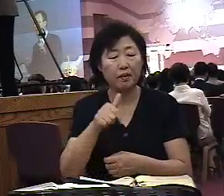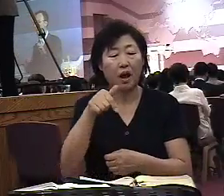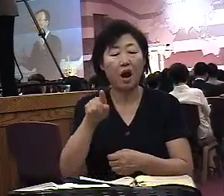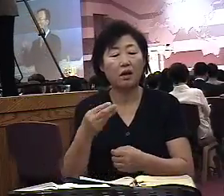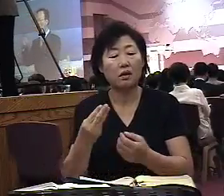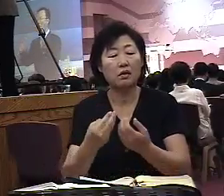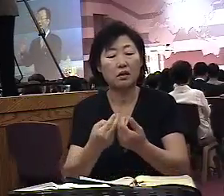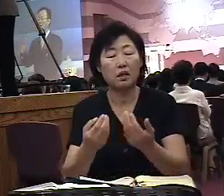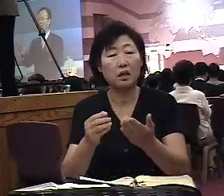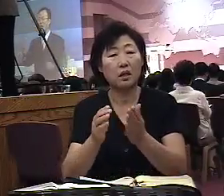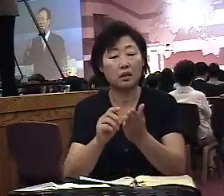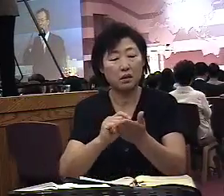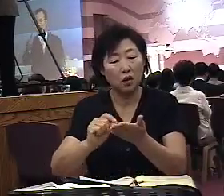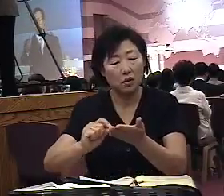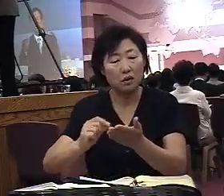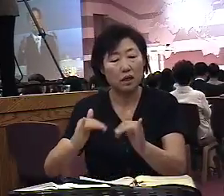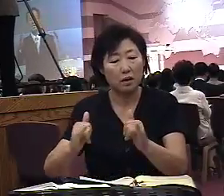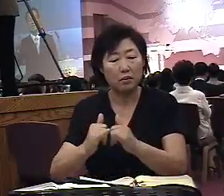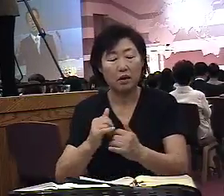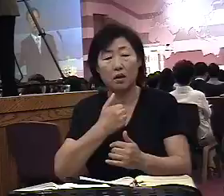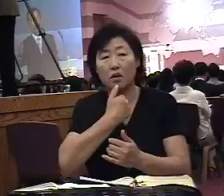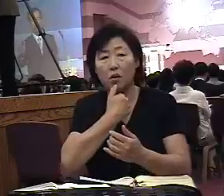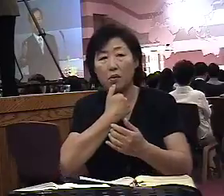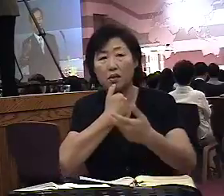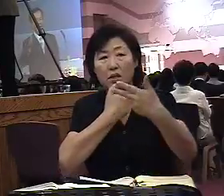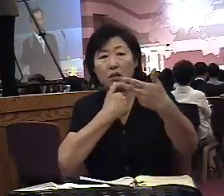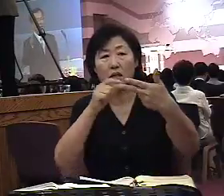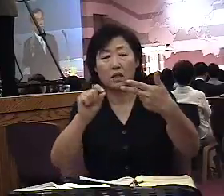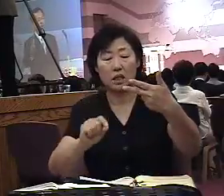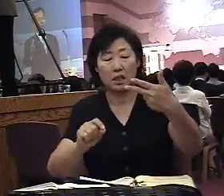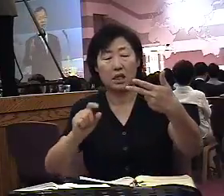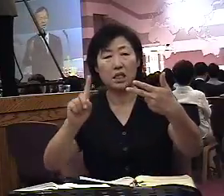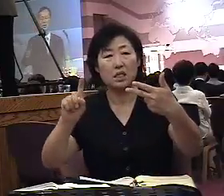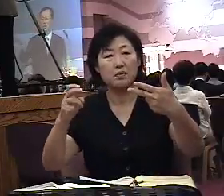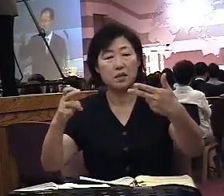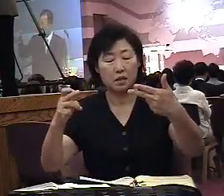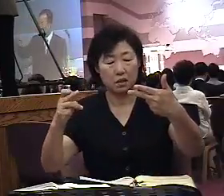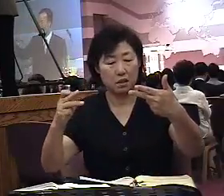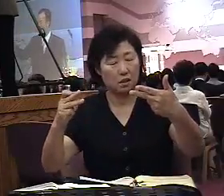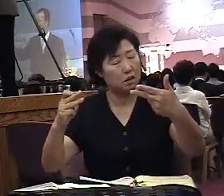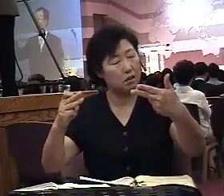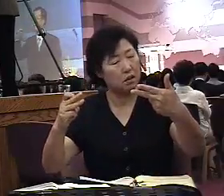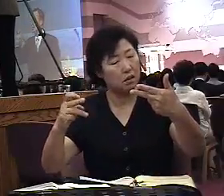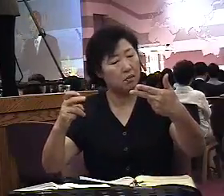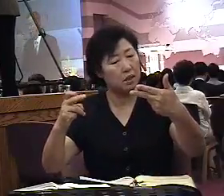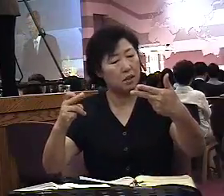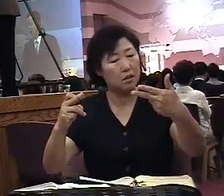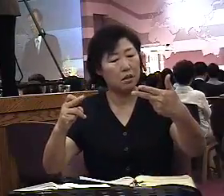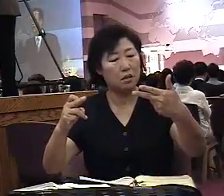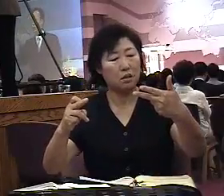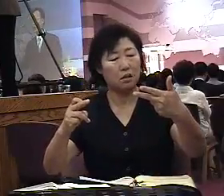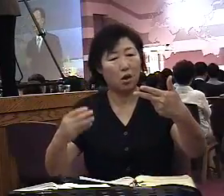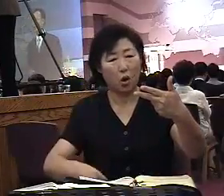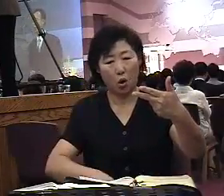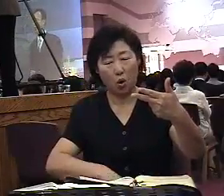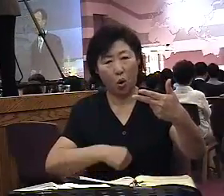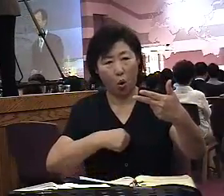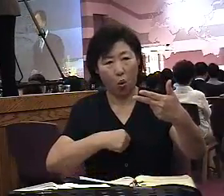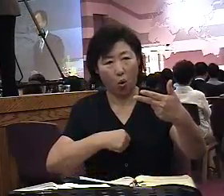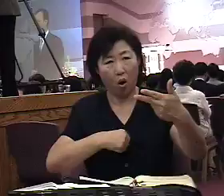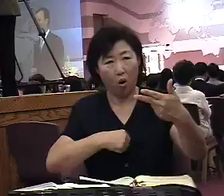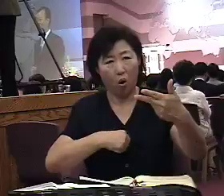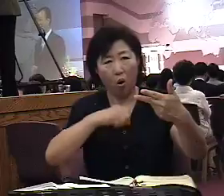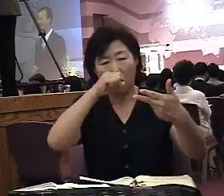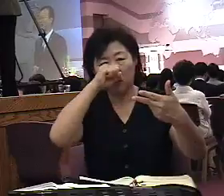사도 바울이 로마서 7장 12절에는 하나님의 율법을 가리켜 거룩하고 의롭고